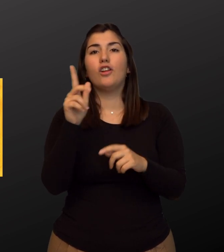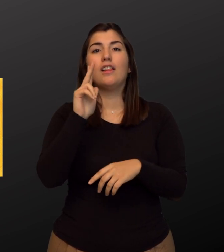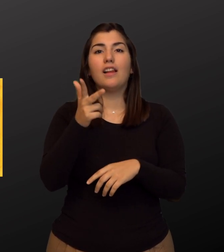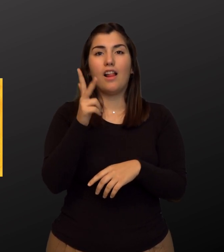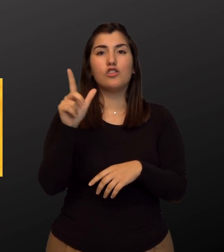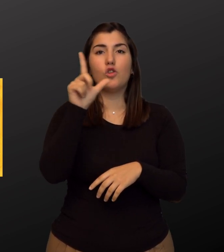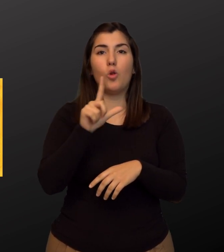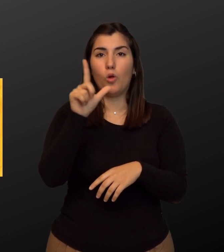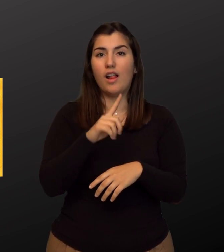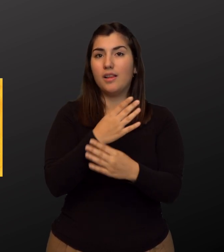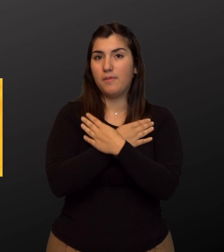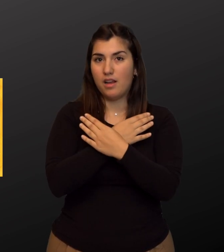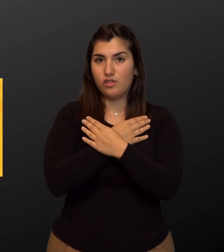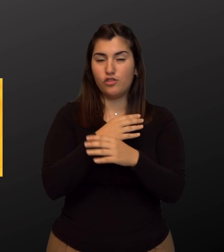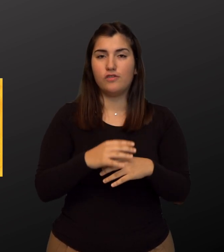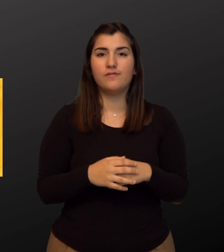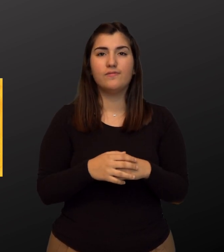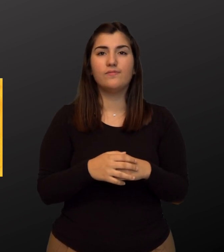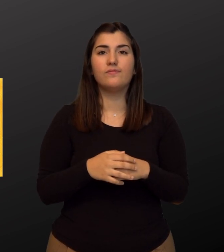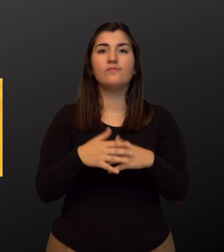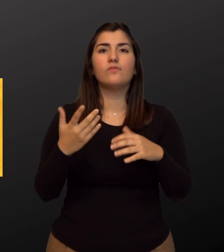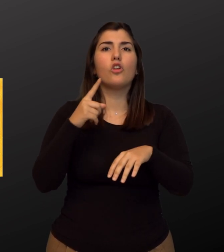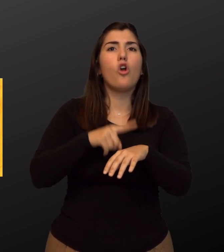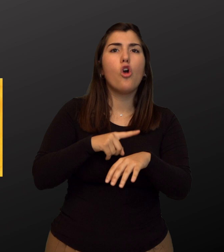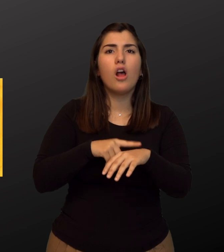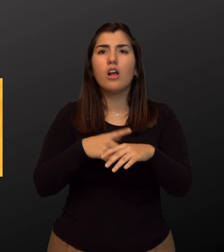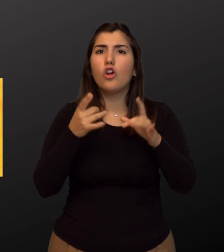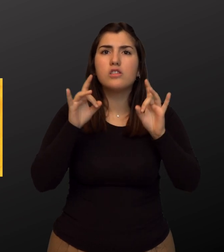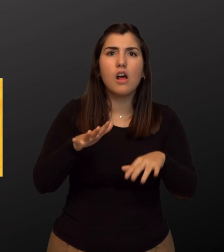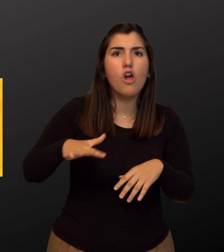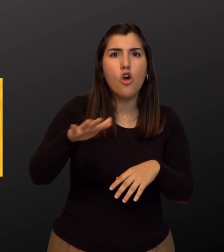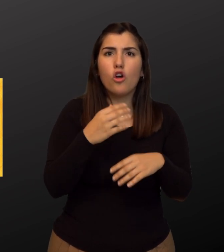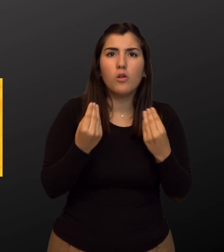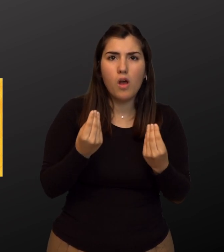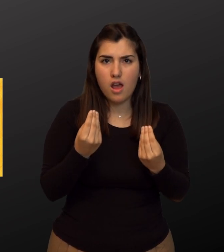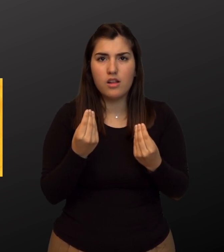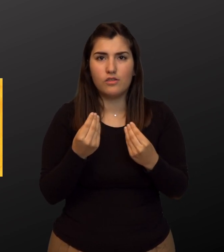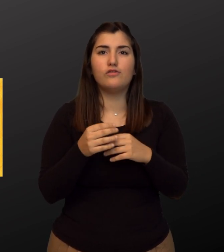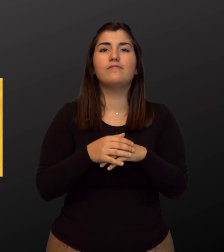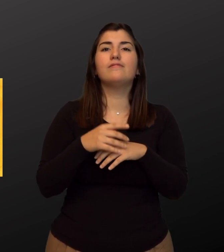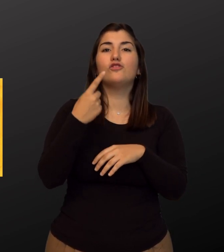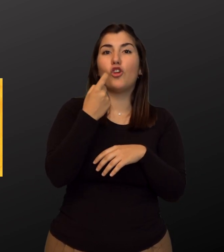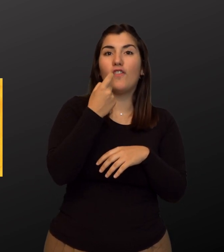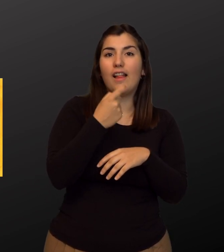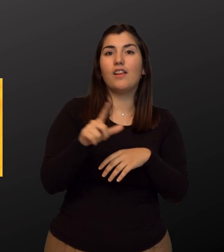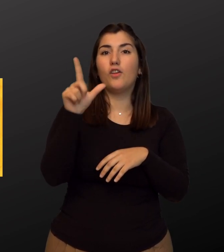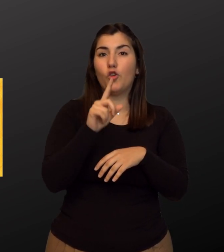13 maggio gli orari del salone sono giovedì domenica e